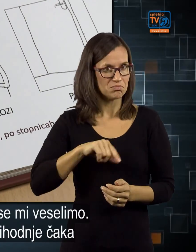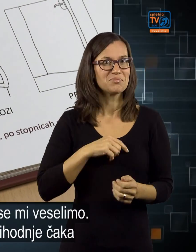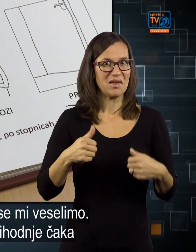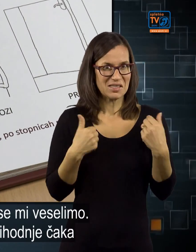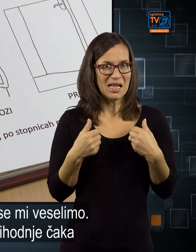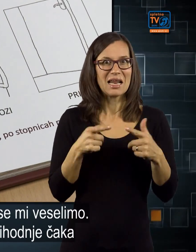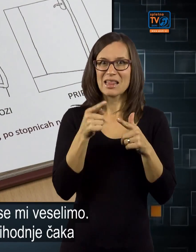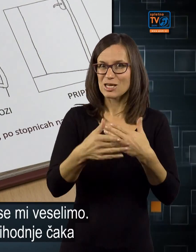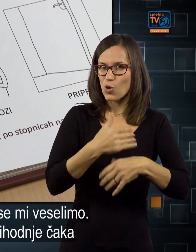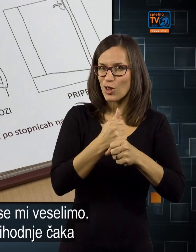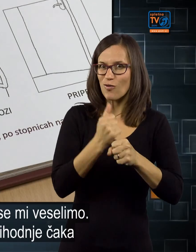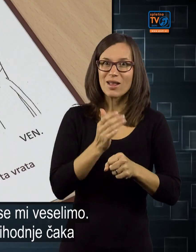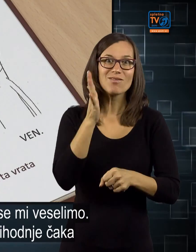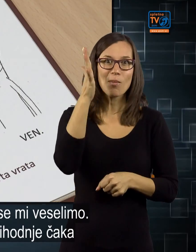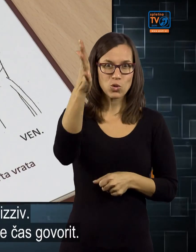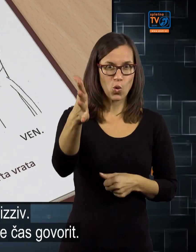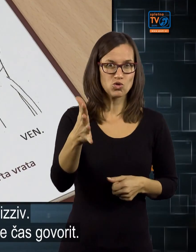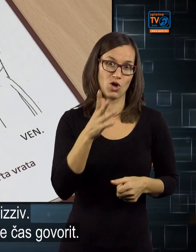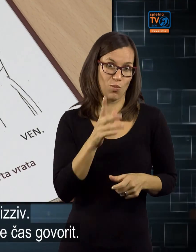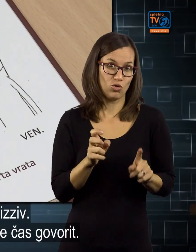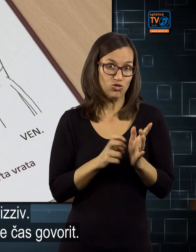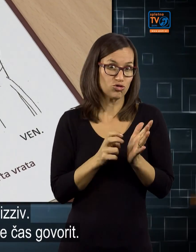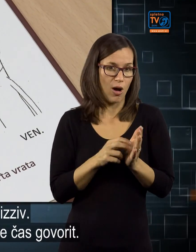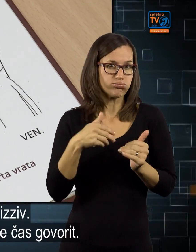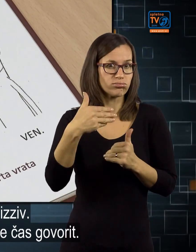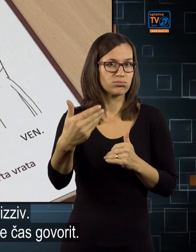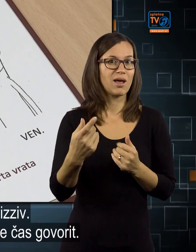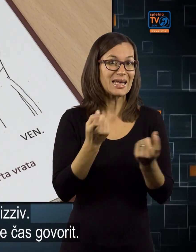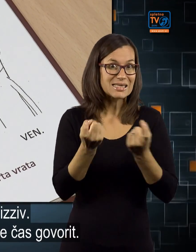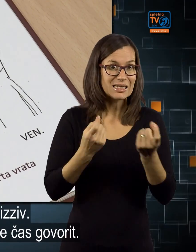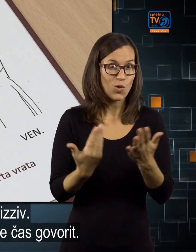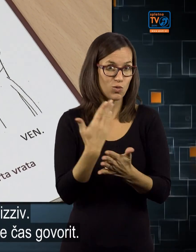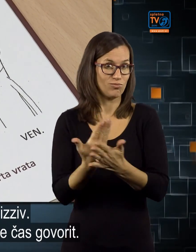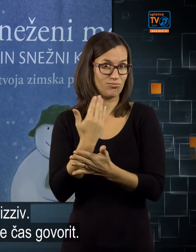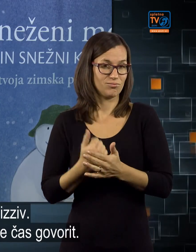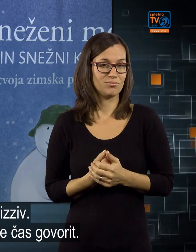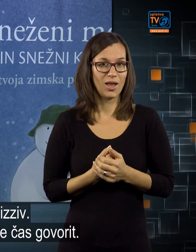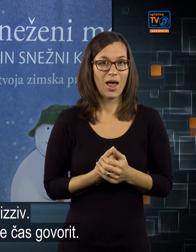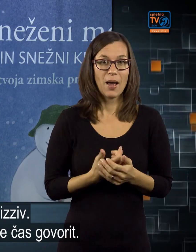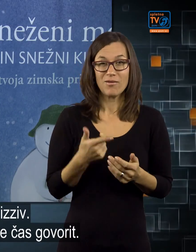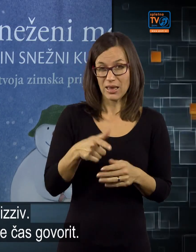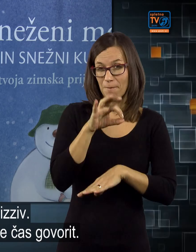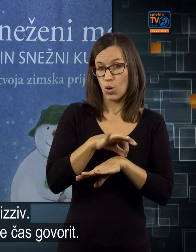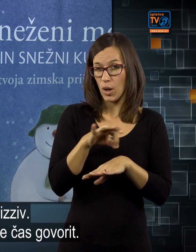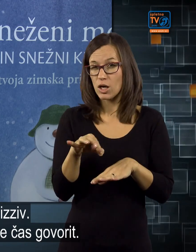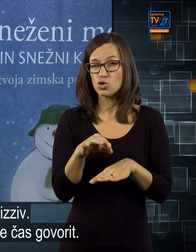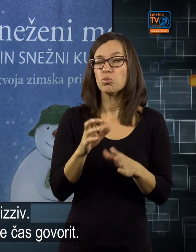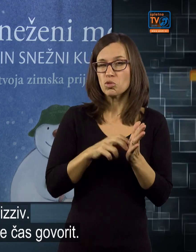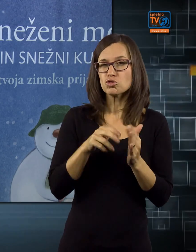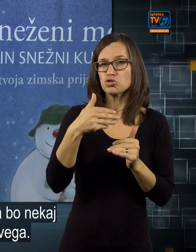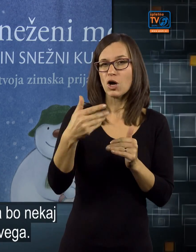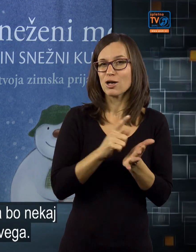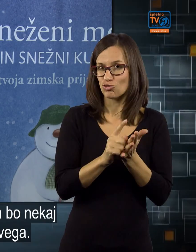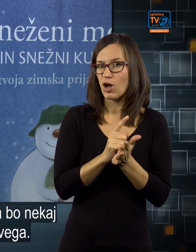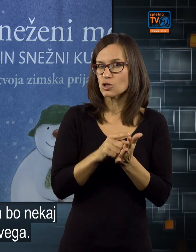mi veselimo in prihodnje mislim, da nas čaka en skupni izziv. O tem projektu bo mogoče čas še